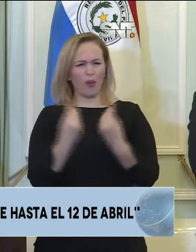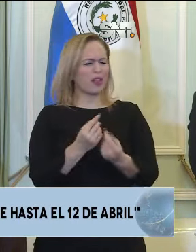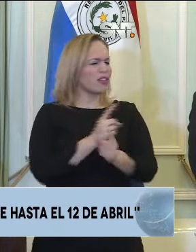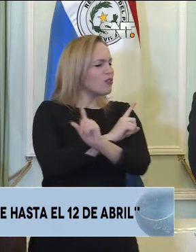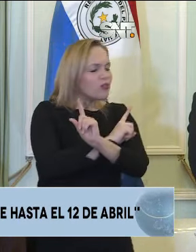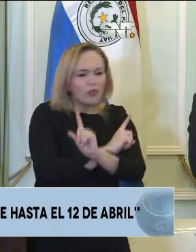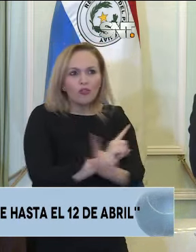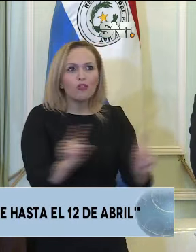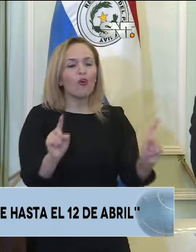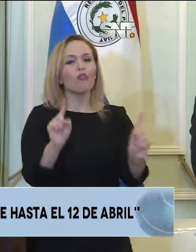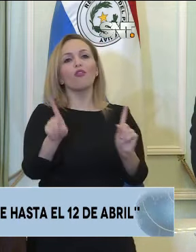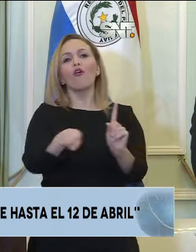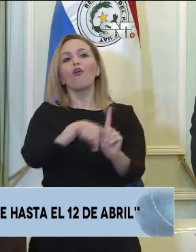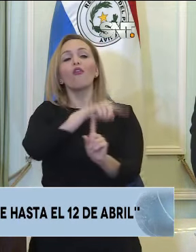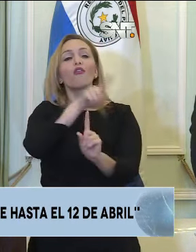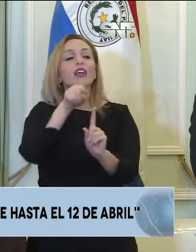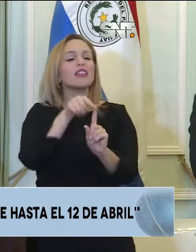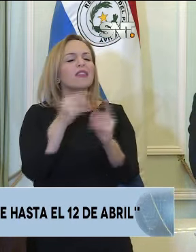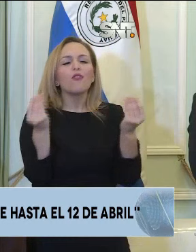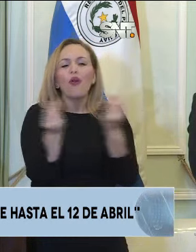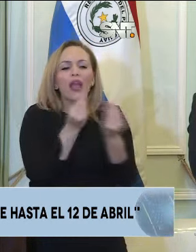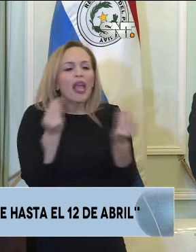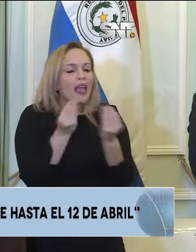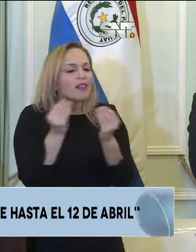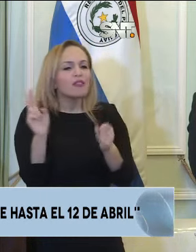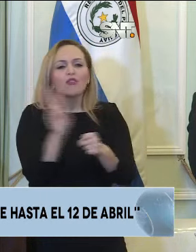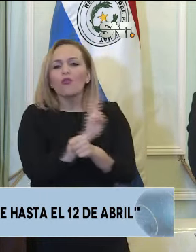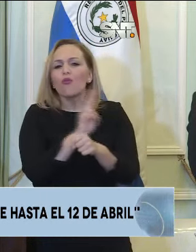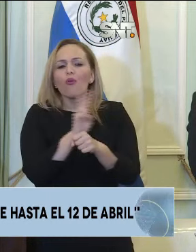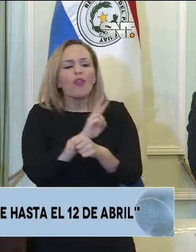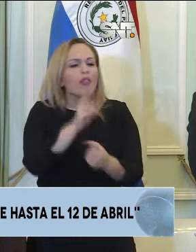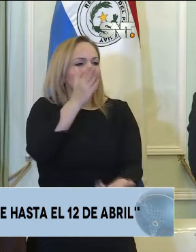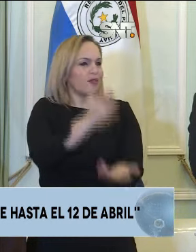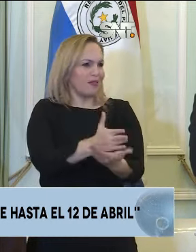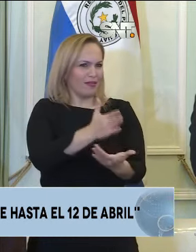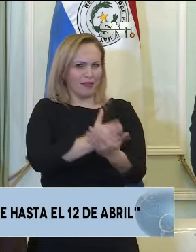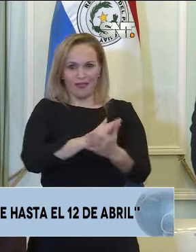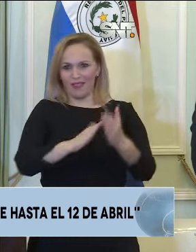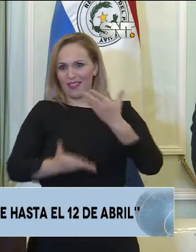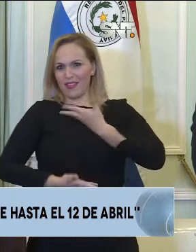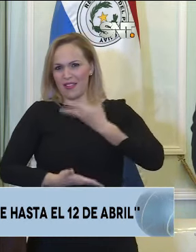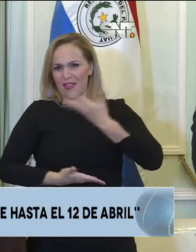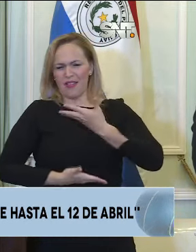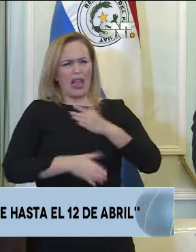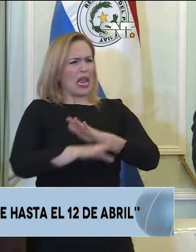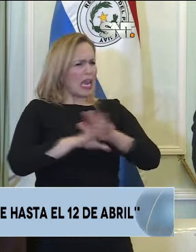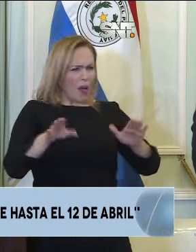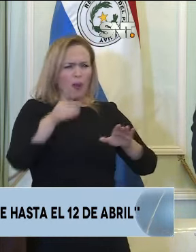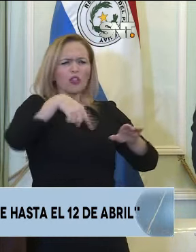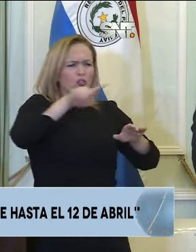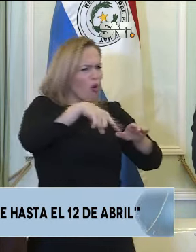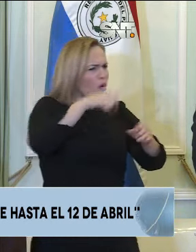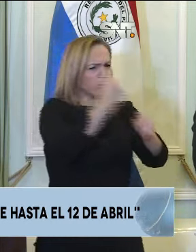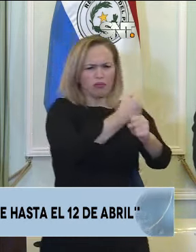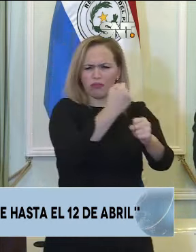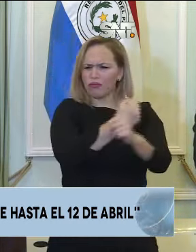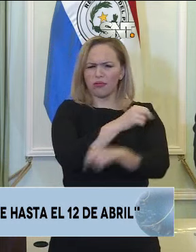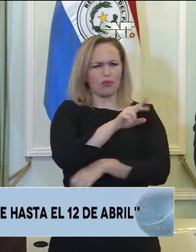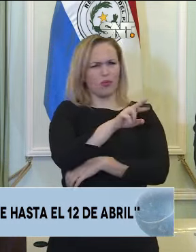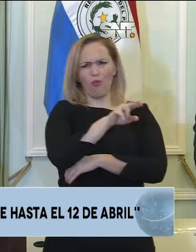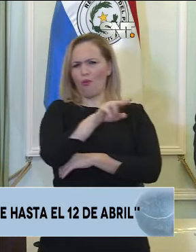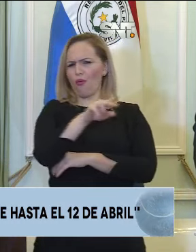justamente es medidas sanitarias estrictas y que las instituciones funcionen. Obviamente el